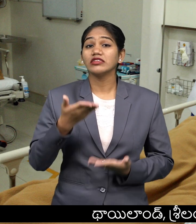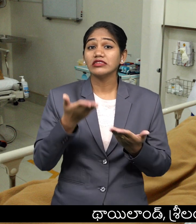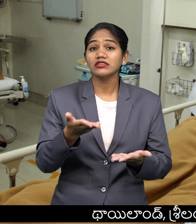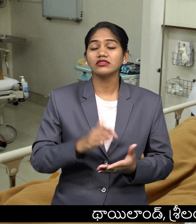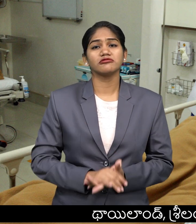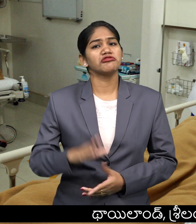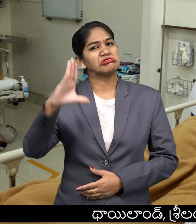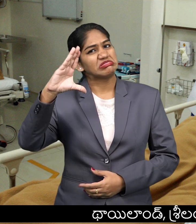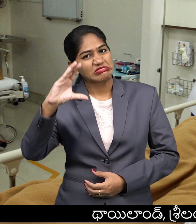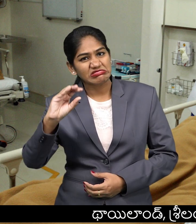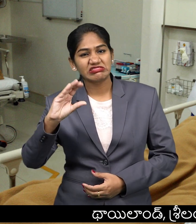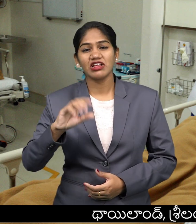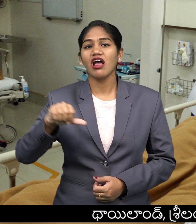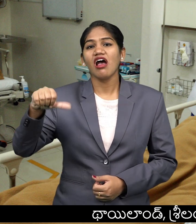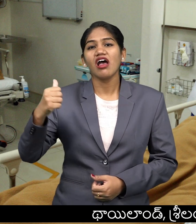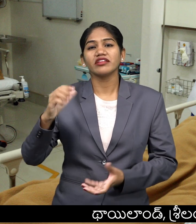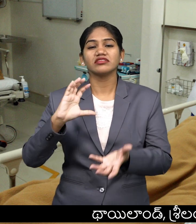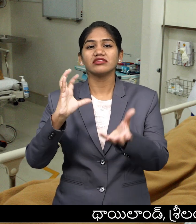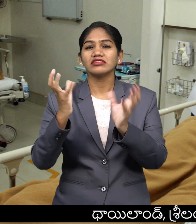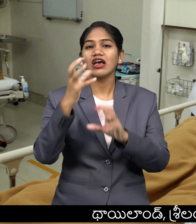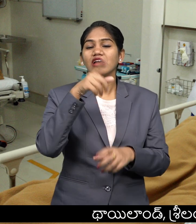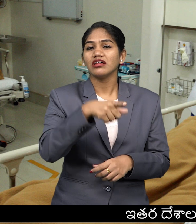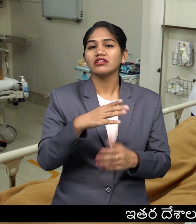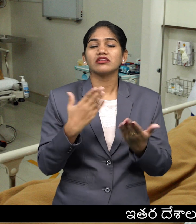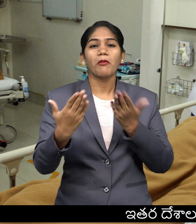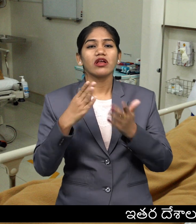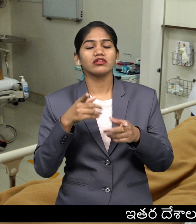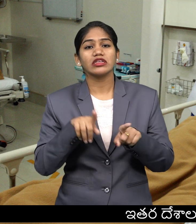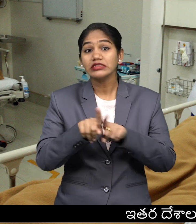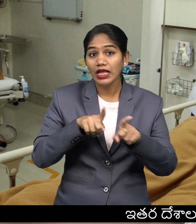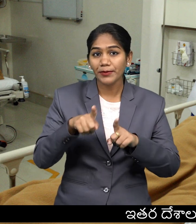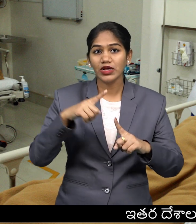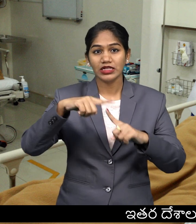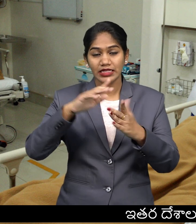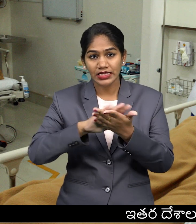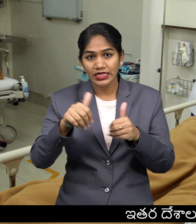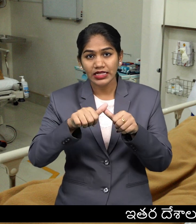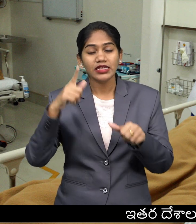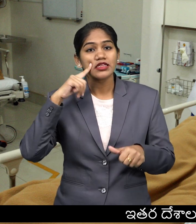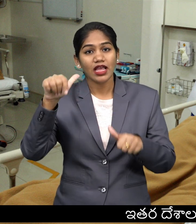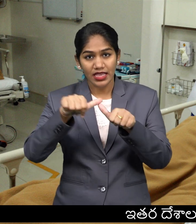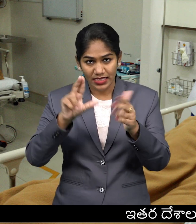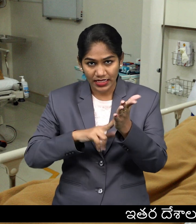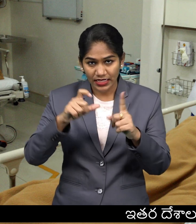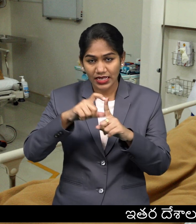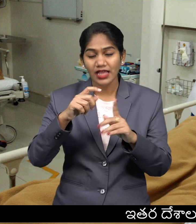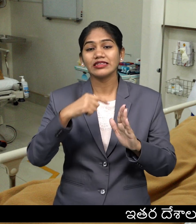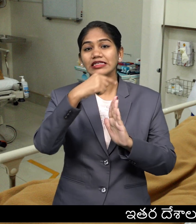థాయిలాండ్, శ్రీలంక, చైనా, యూకే మరియు యుఎస్ వంటి ఇతర దేశాల కంటే ఇది చాలా తక్కువ.